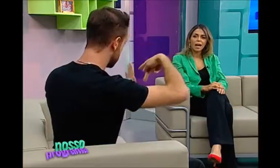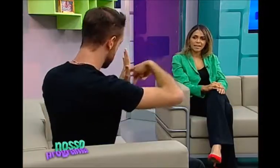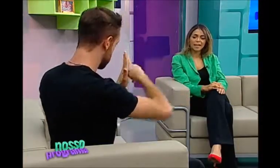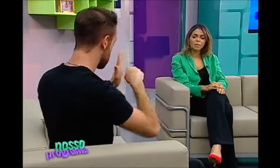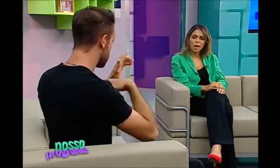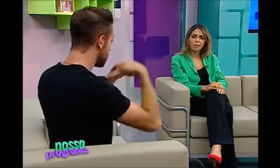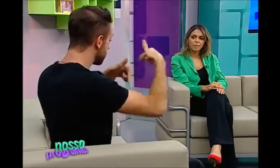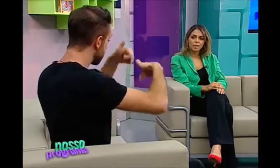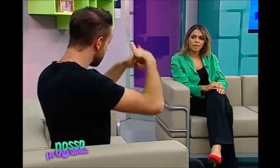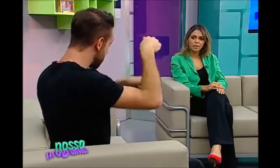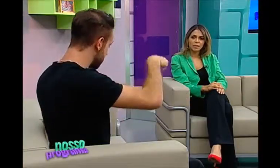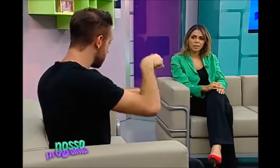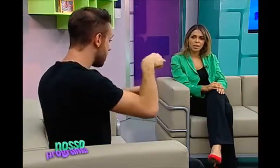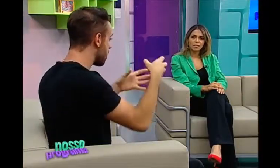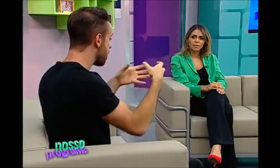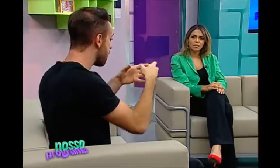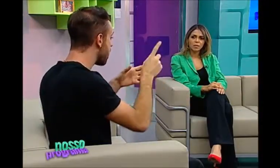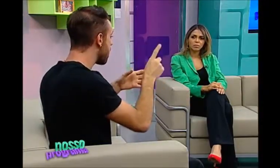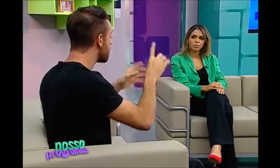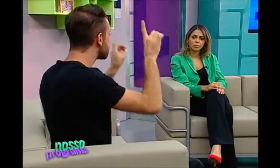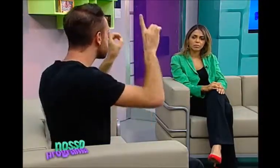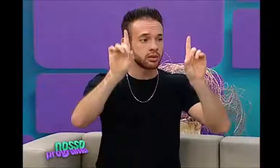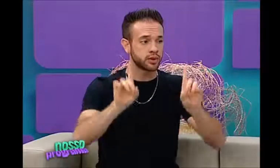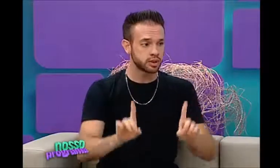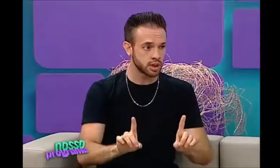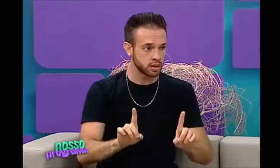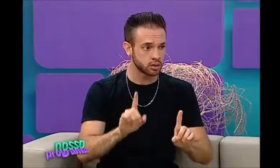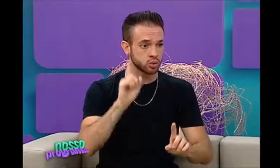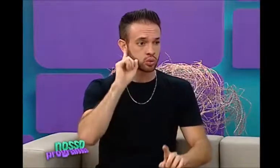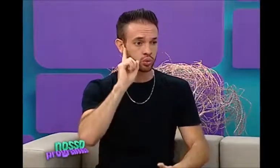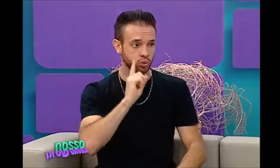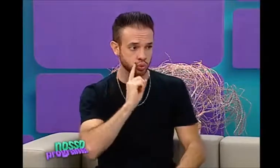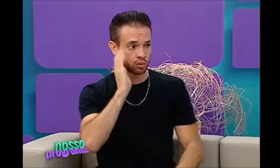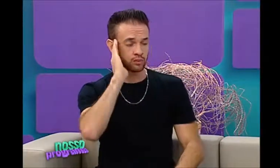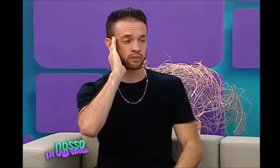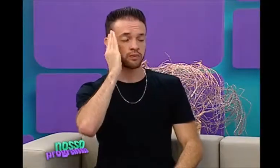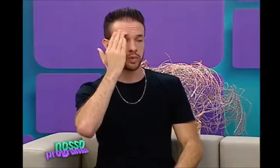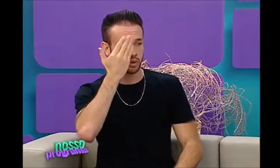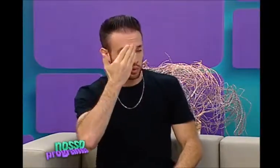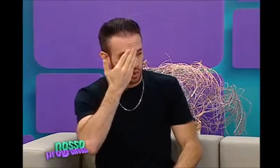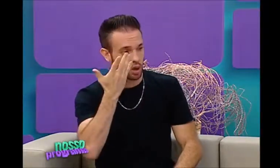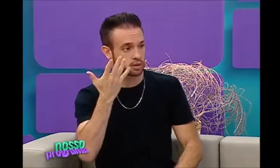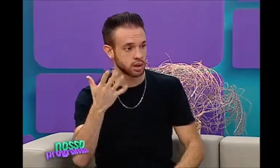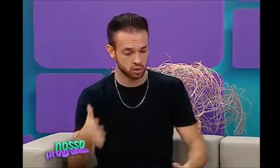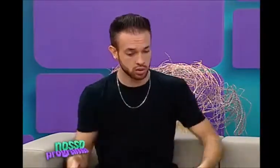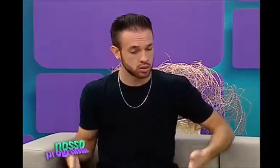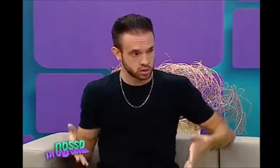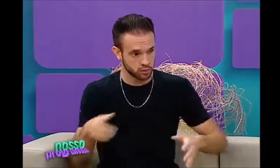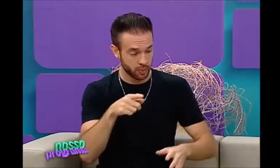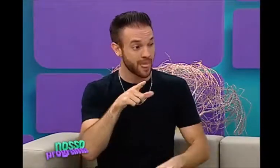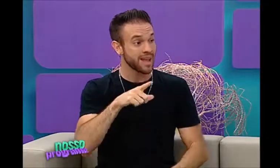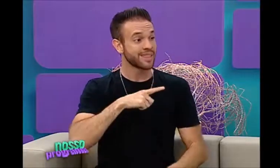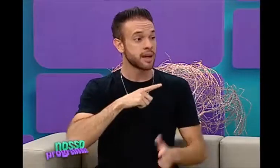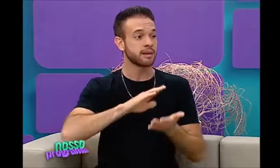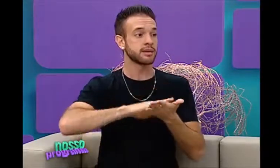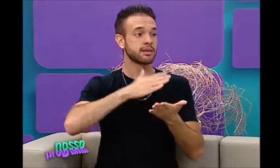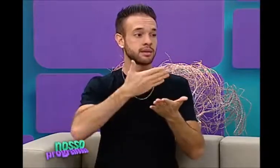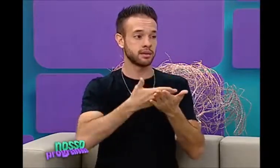tem a NURAP, né, trabalho em inclusão. É próprio para deficientes, surdos também, visuais, cadeirantes,